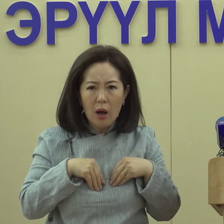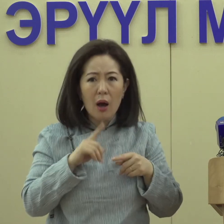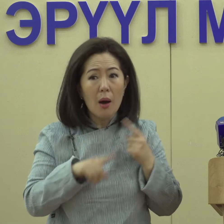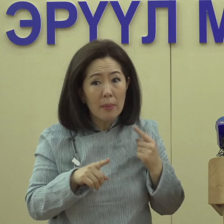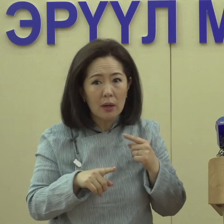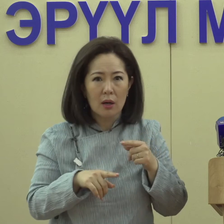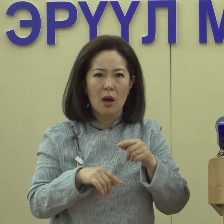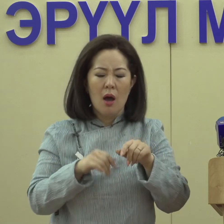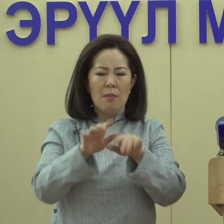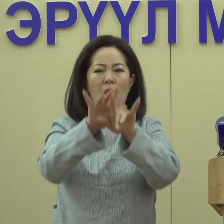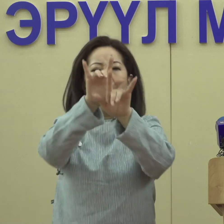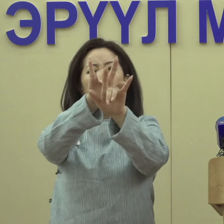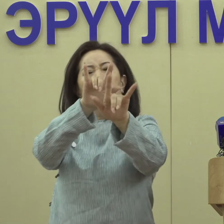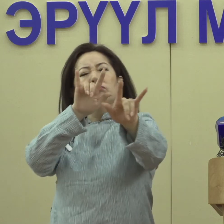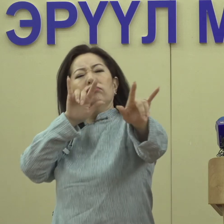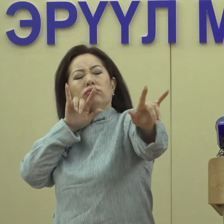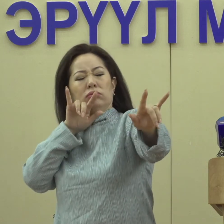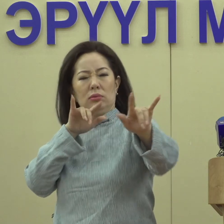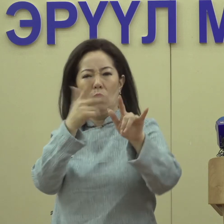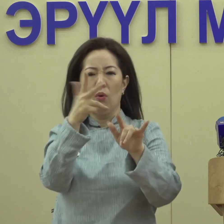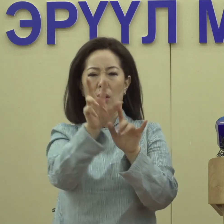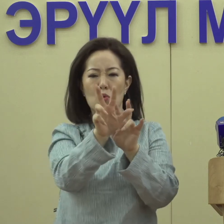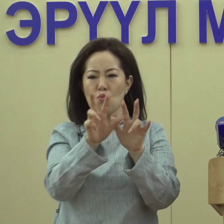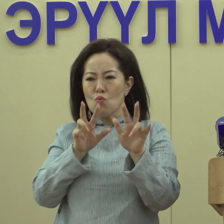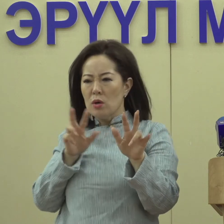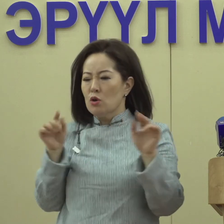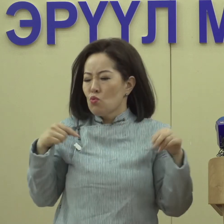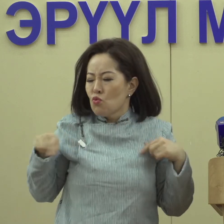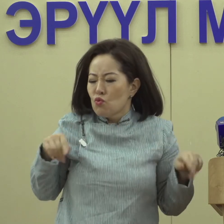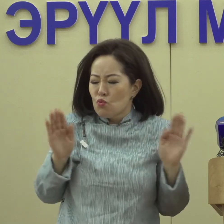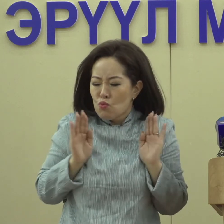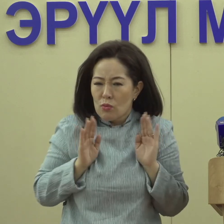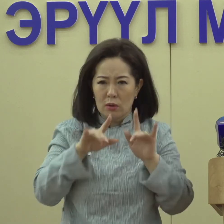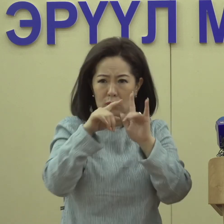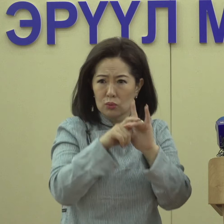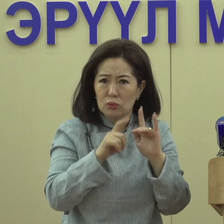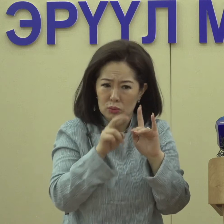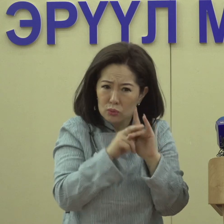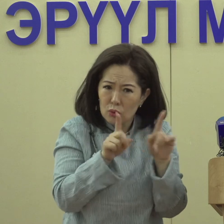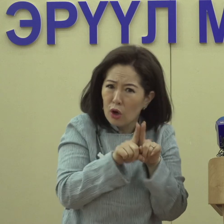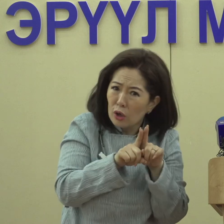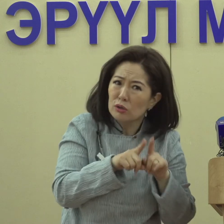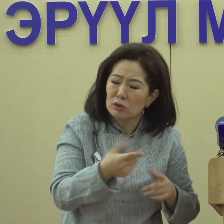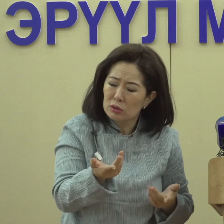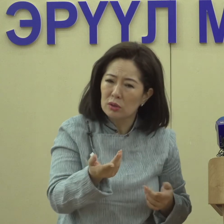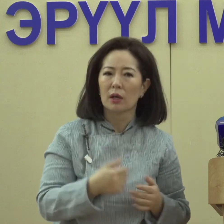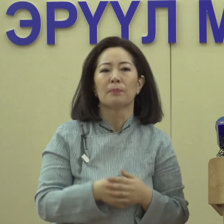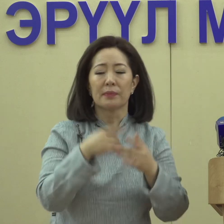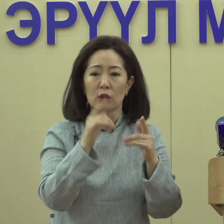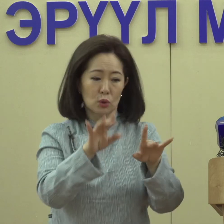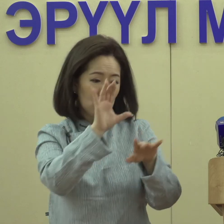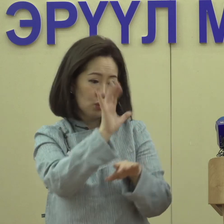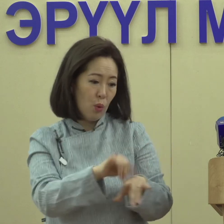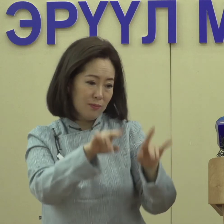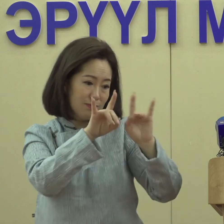гурван суудал гурван үгний хоошоо гурван үгний хажуу тийшээ гээд тэрч байтугаар монг урах энэ